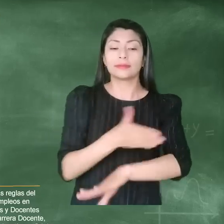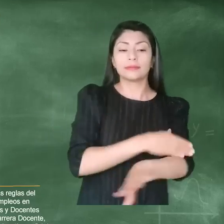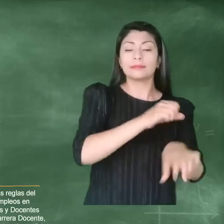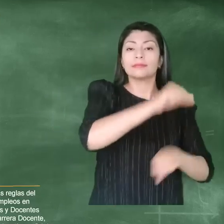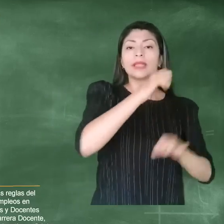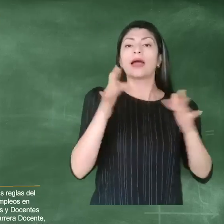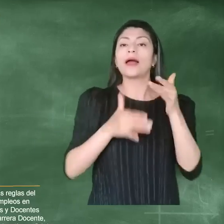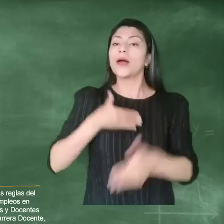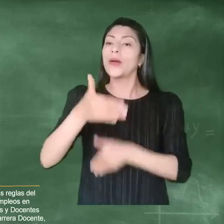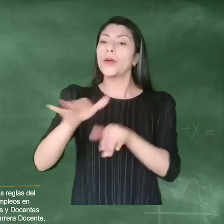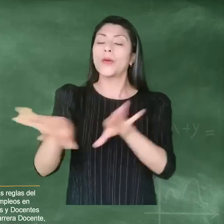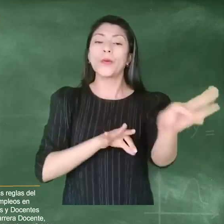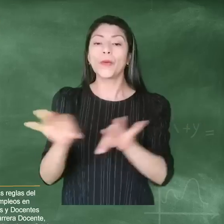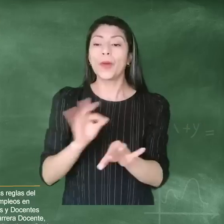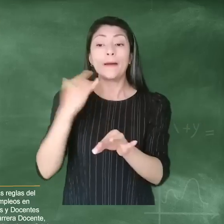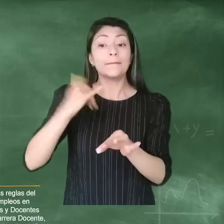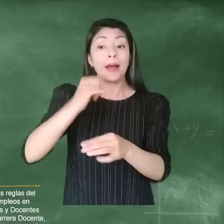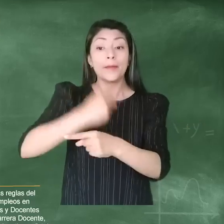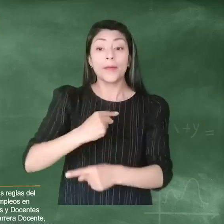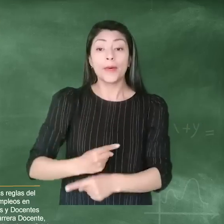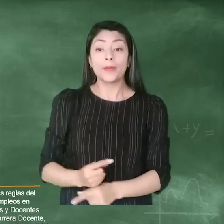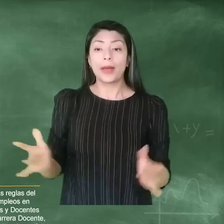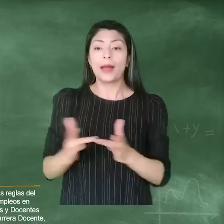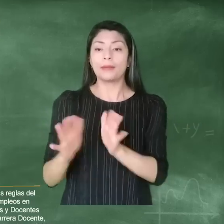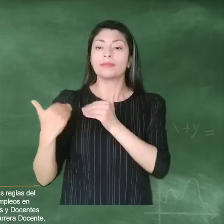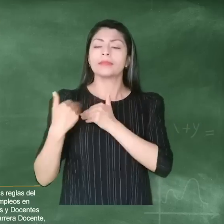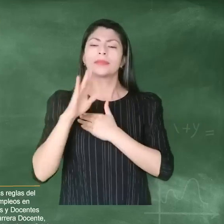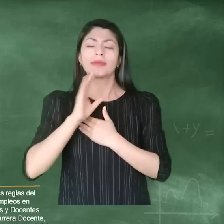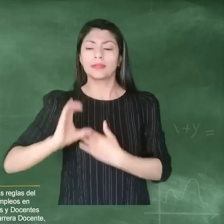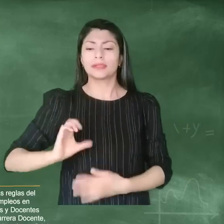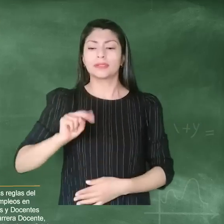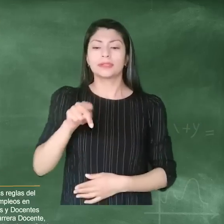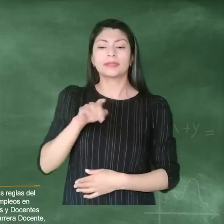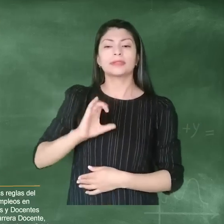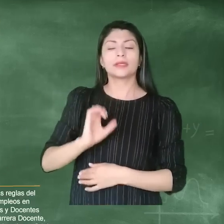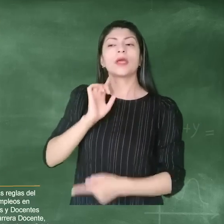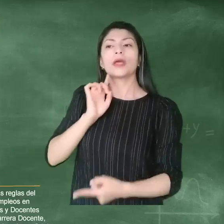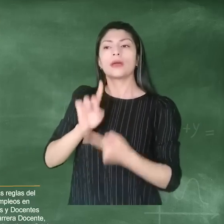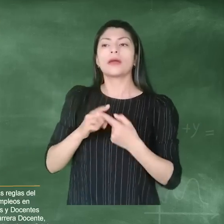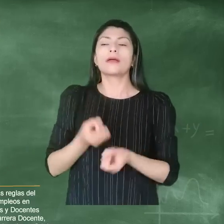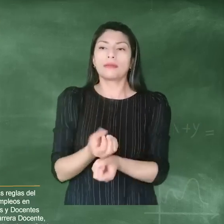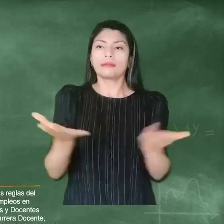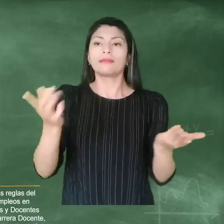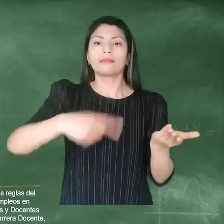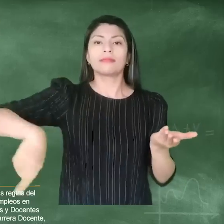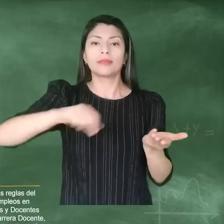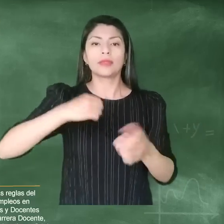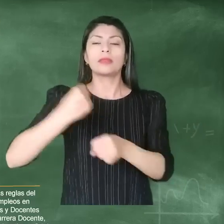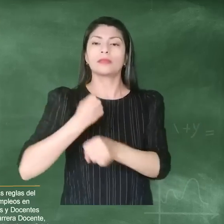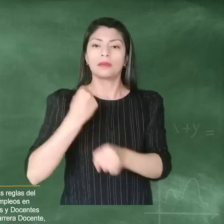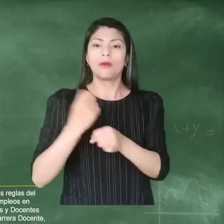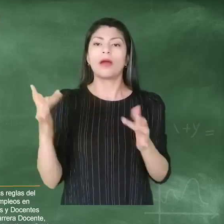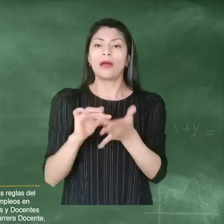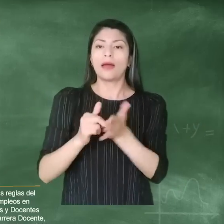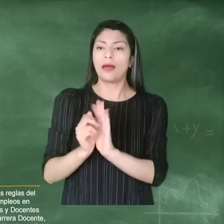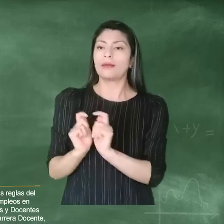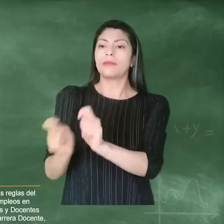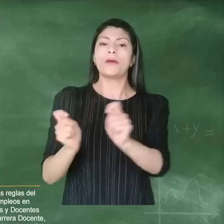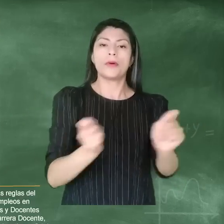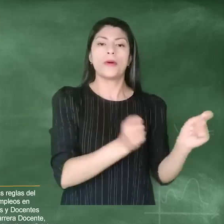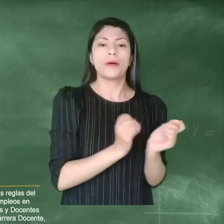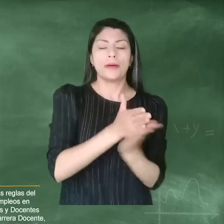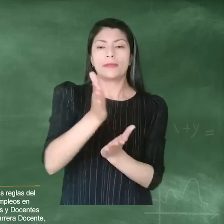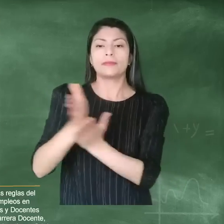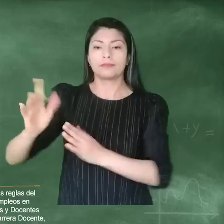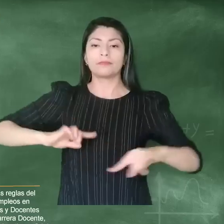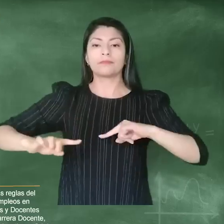de los aspirantes inscritos en los procesos de selección que realiza la CNSC para proveer vacantes definitivas de cargos